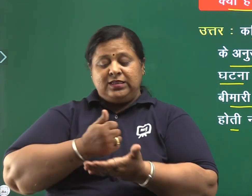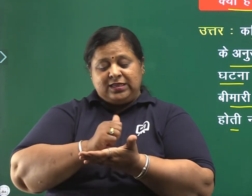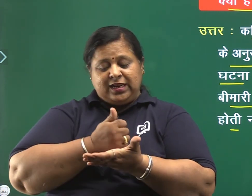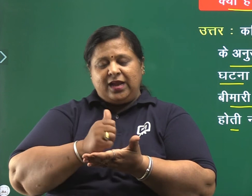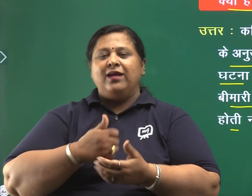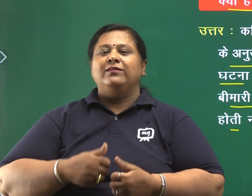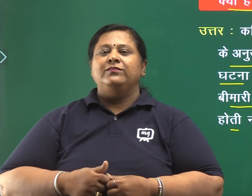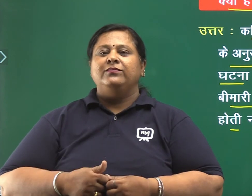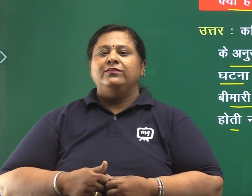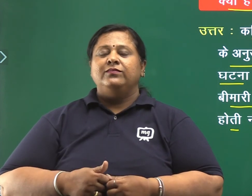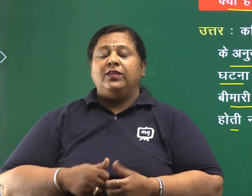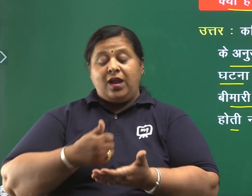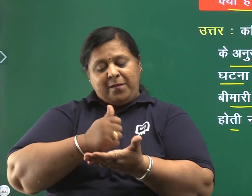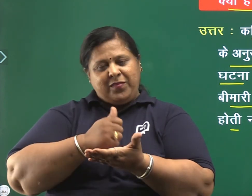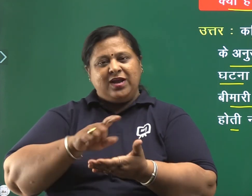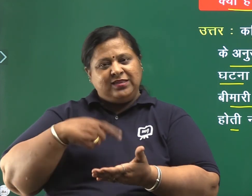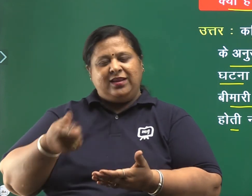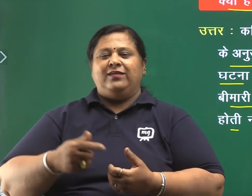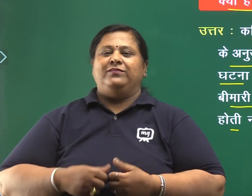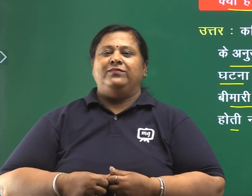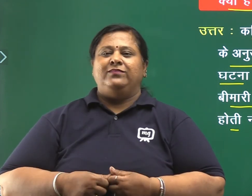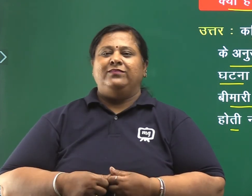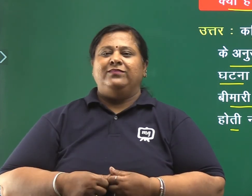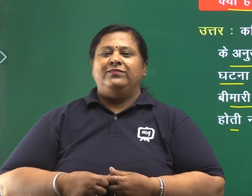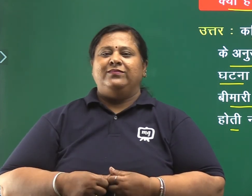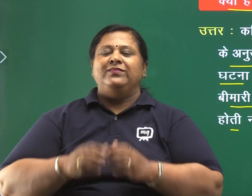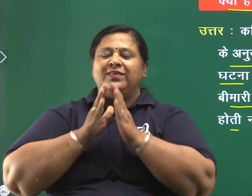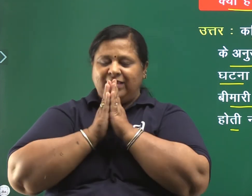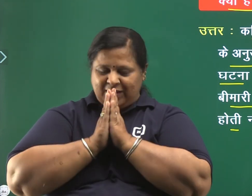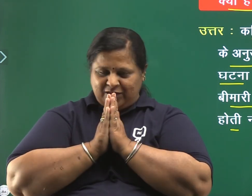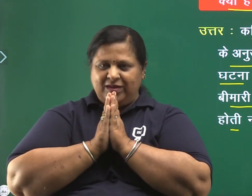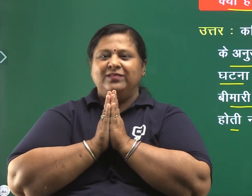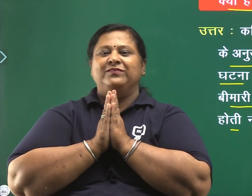सीखने का अभ्यास करें। धन्यवाद।